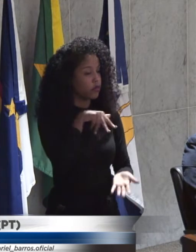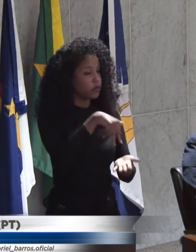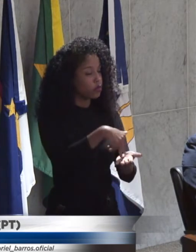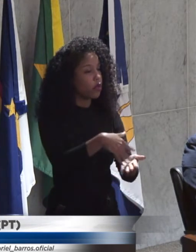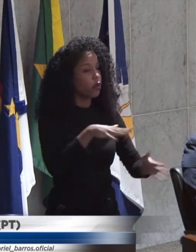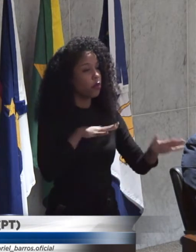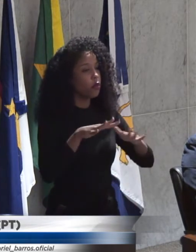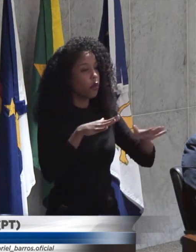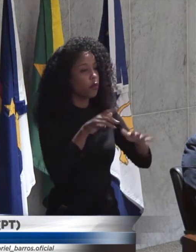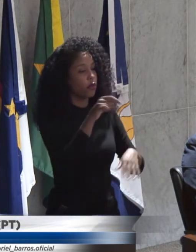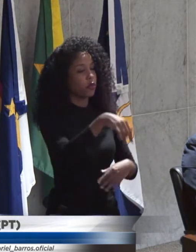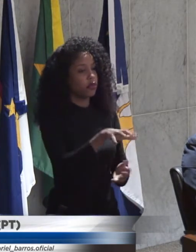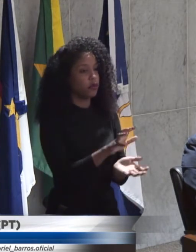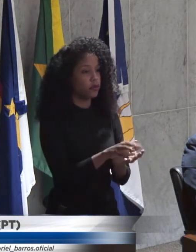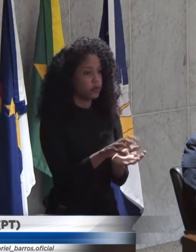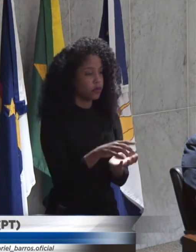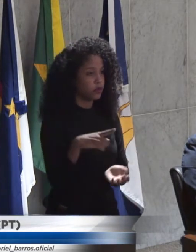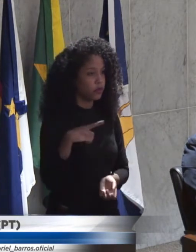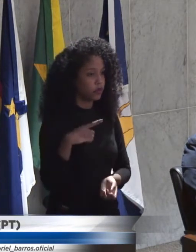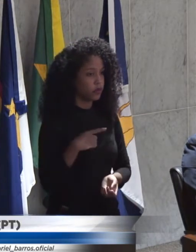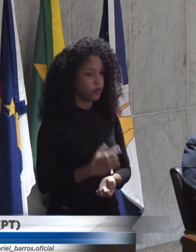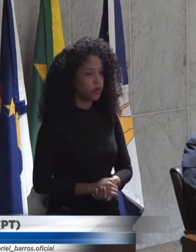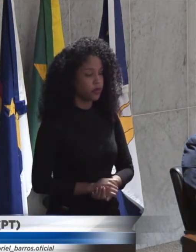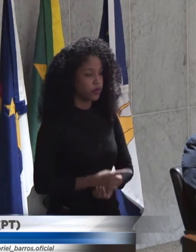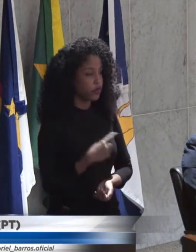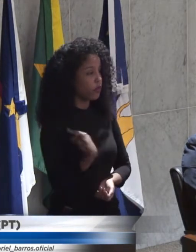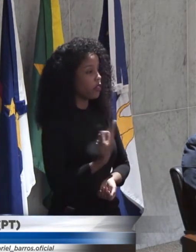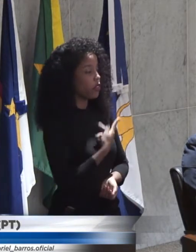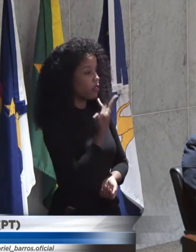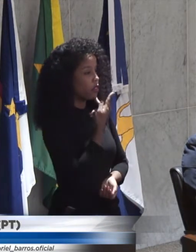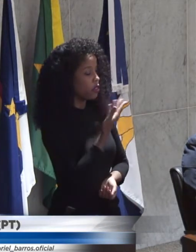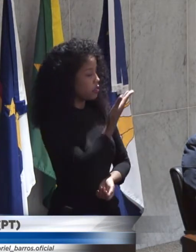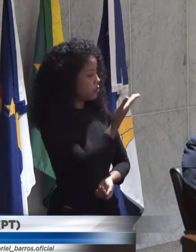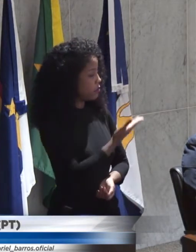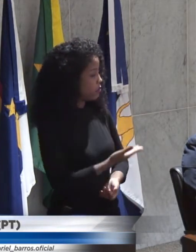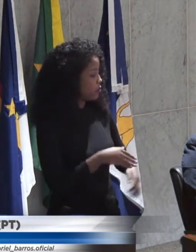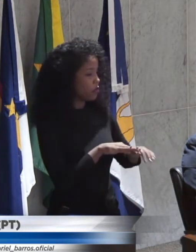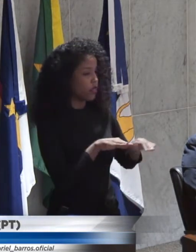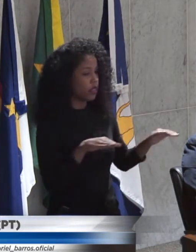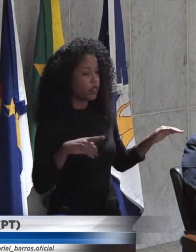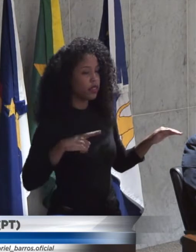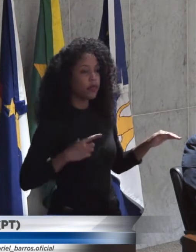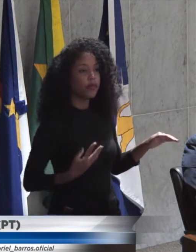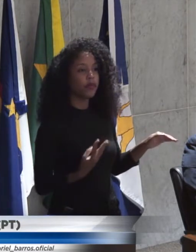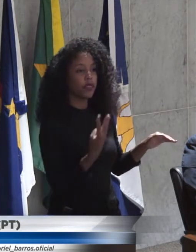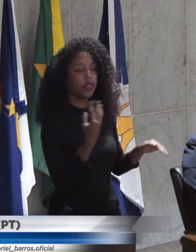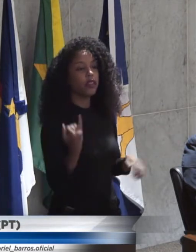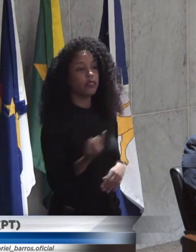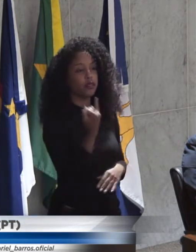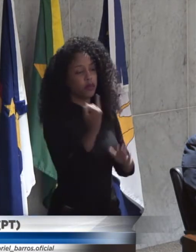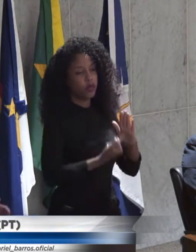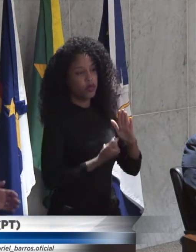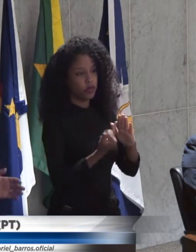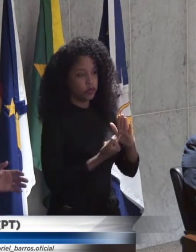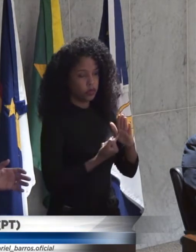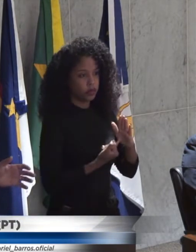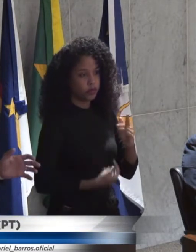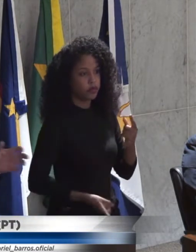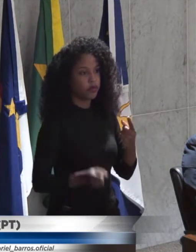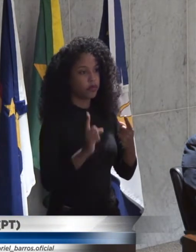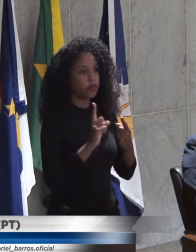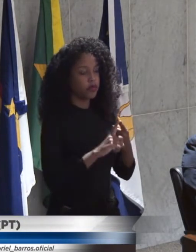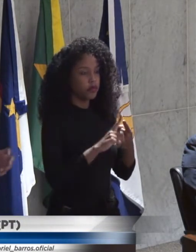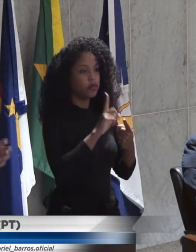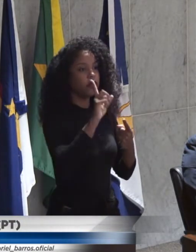no estado de Pernambuco. Nós estamos falando aqui na mesa de três importantes instituições. Uma que é